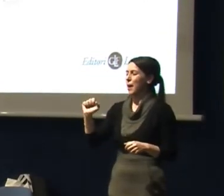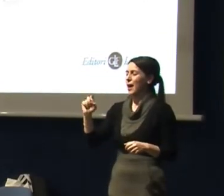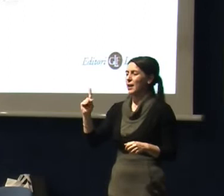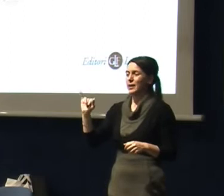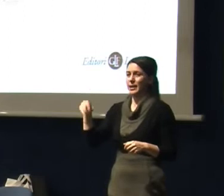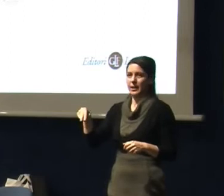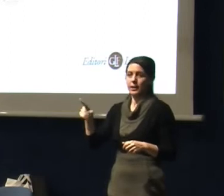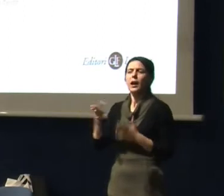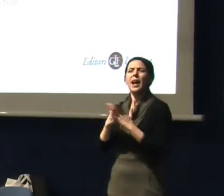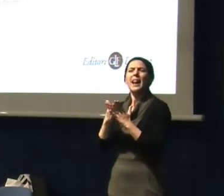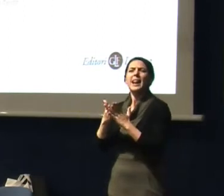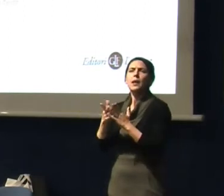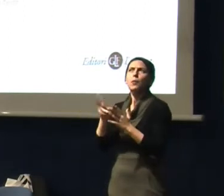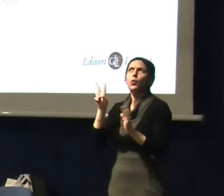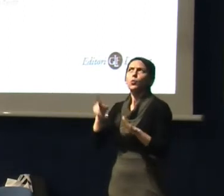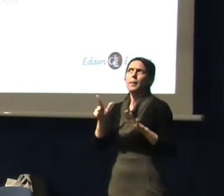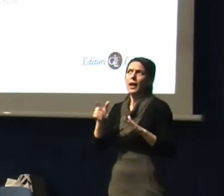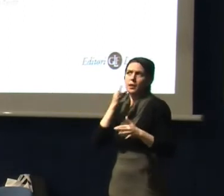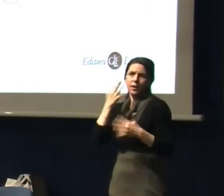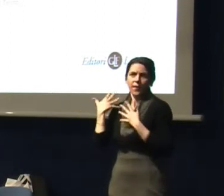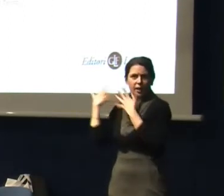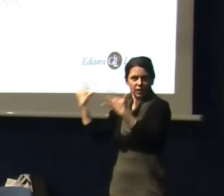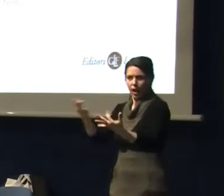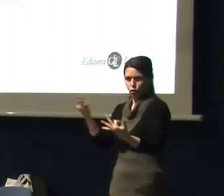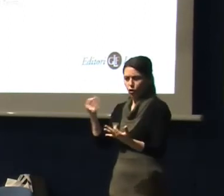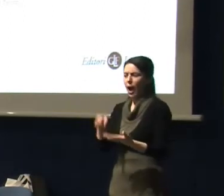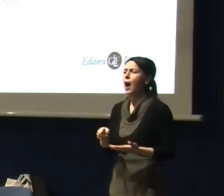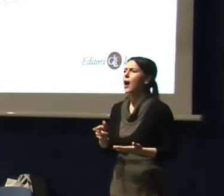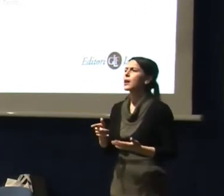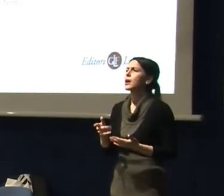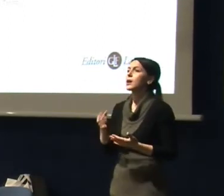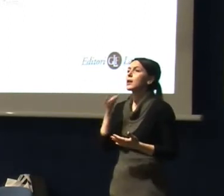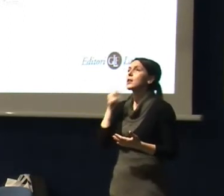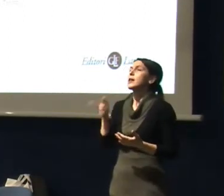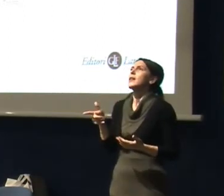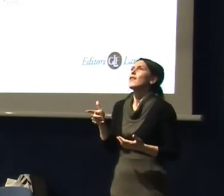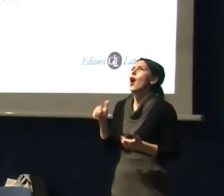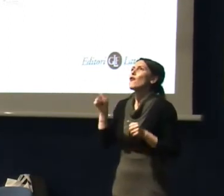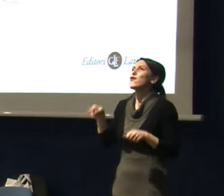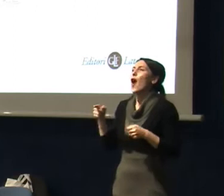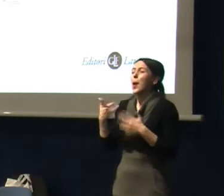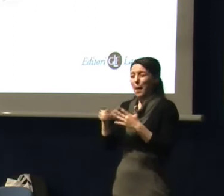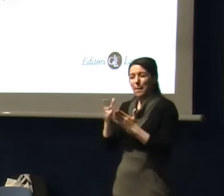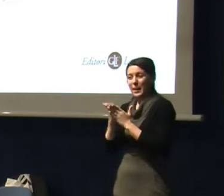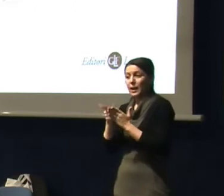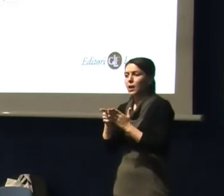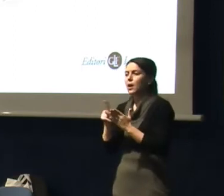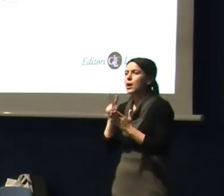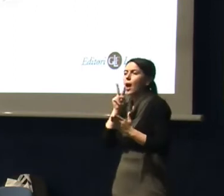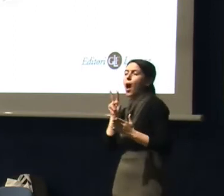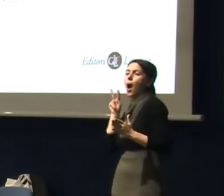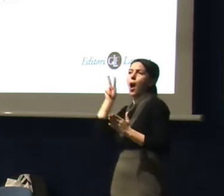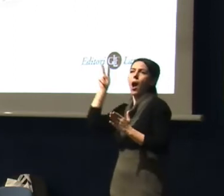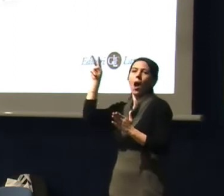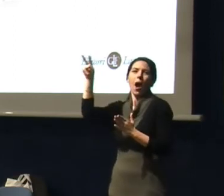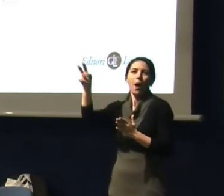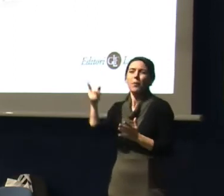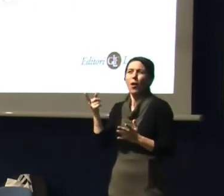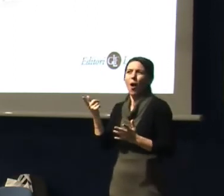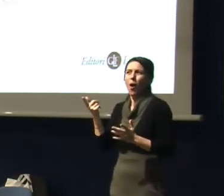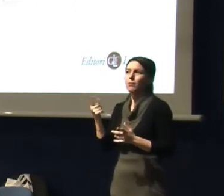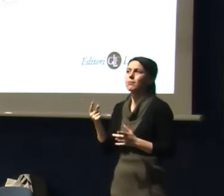libro del 2007 ne sono stati dieci anni è stato diciamo precursore tra e tra tra chi in italia ha parlato del futuro